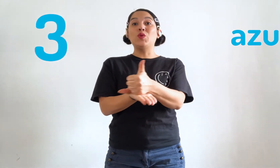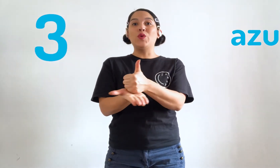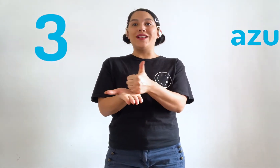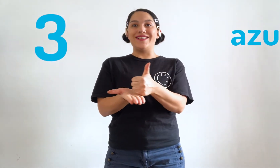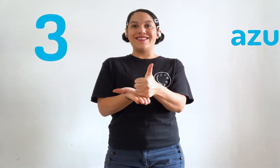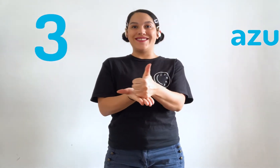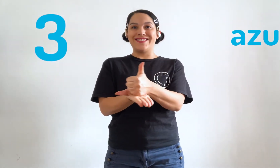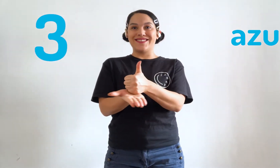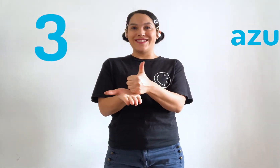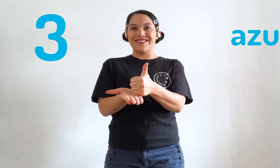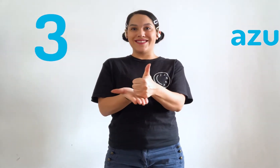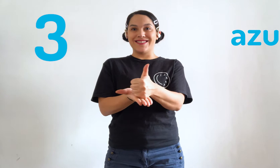Azul.